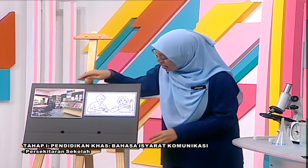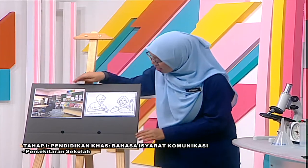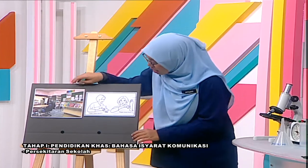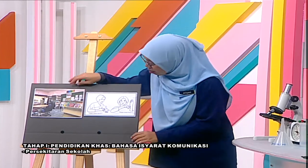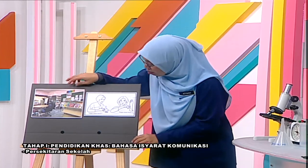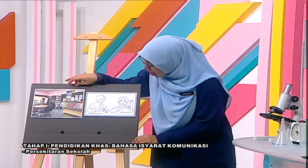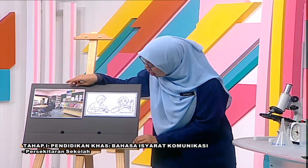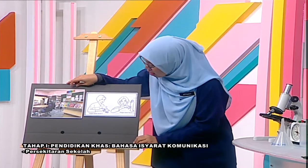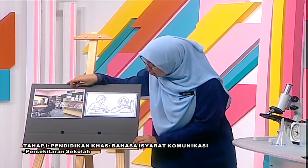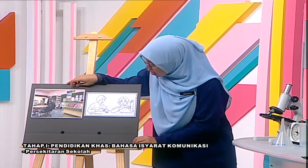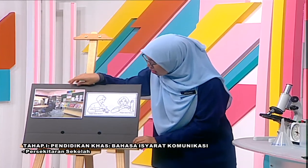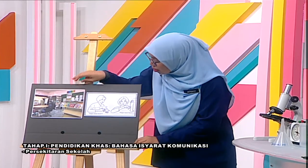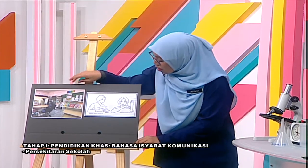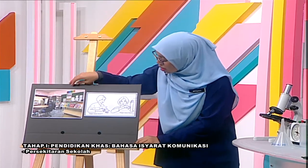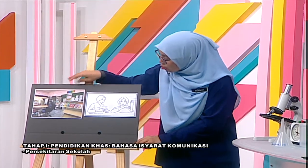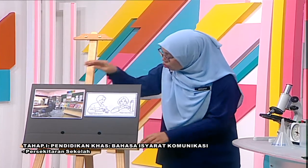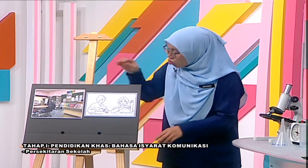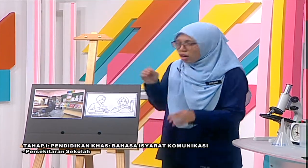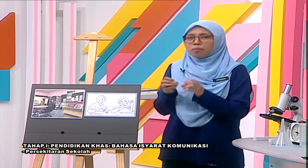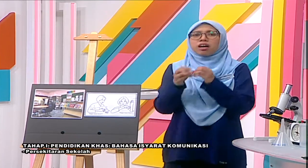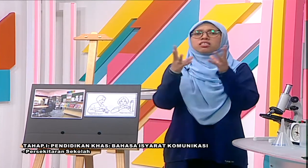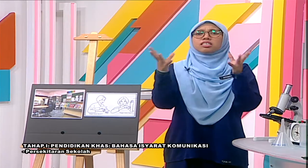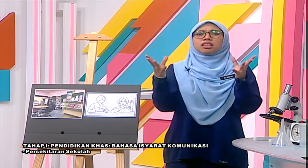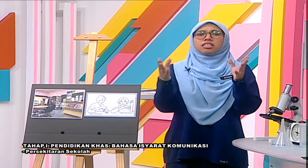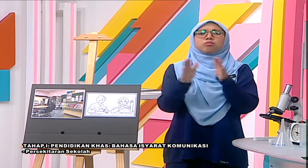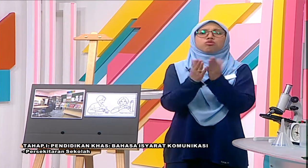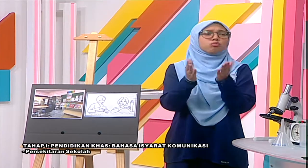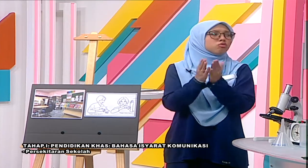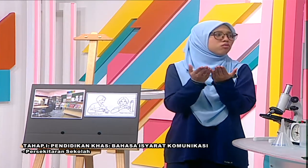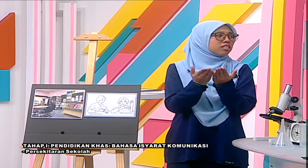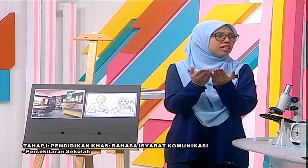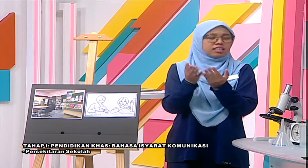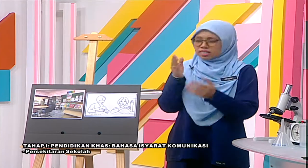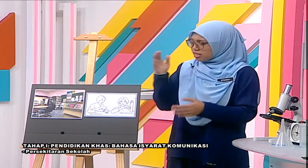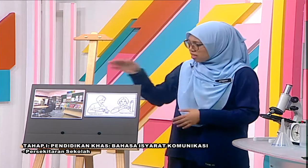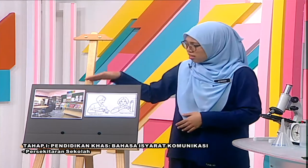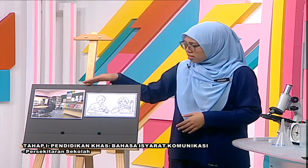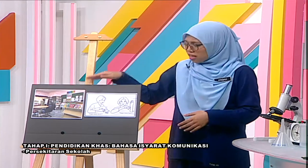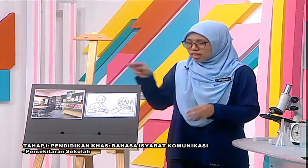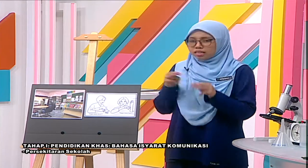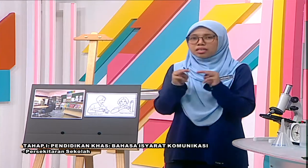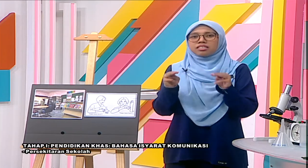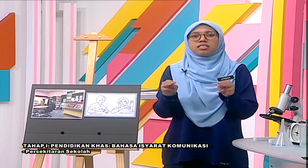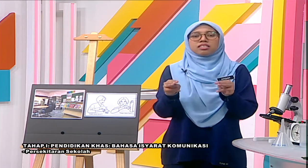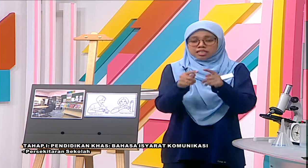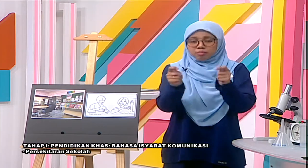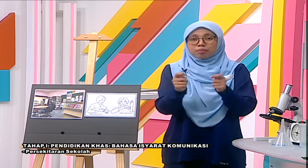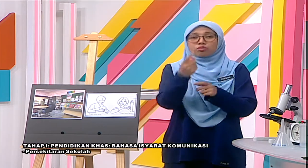ada gambar, kita ada gambar rak buku. Banyak sangat ni buku-buku ni Kak Eli dekat sini. Ada meja tempat